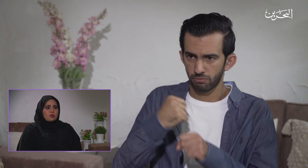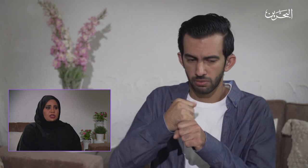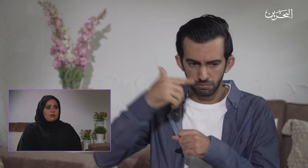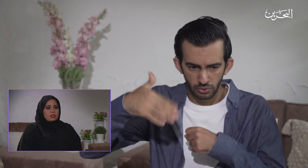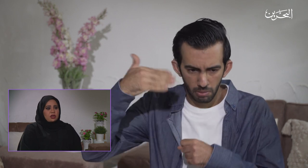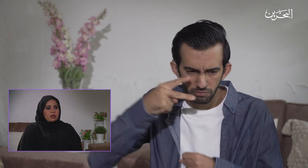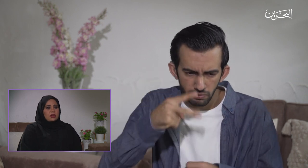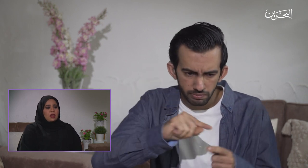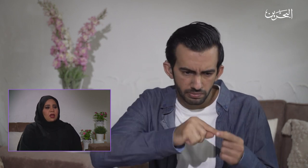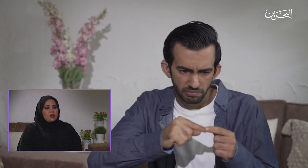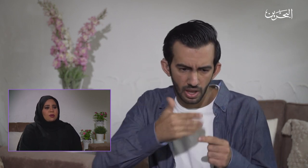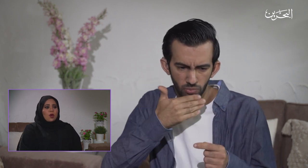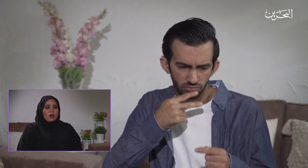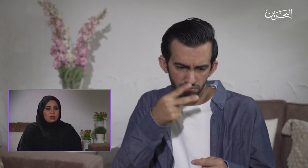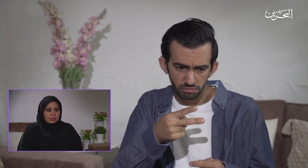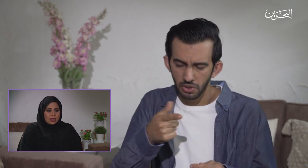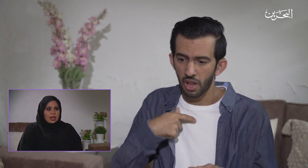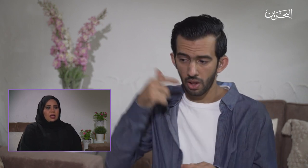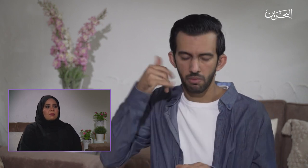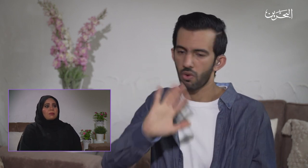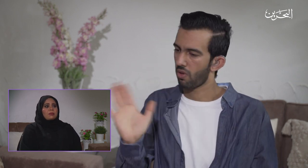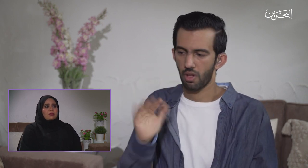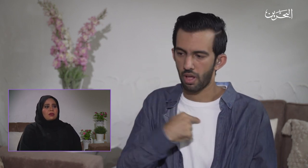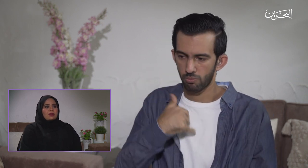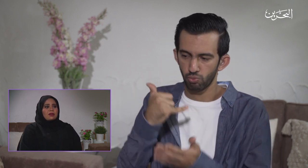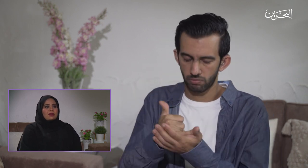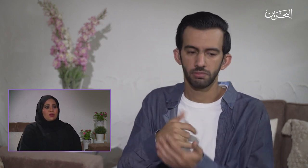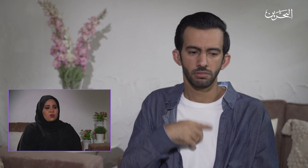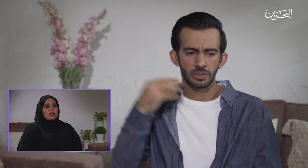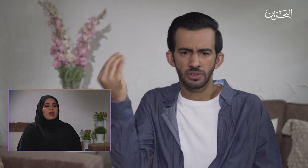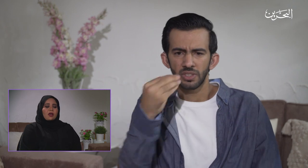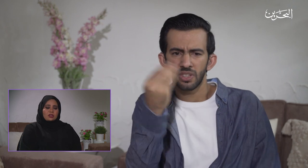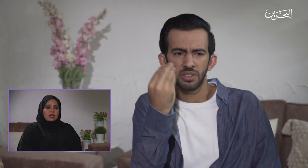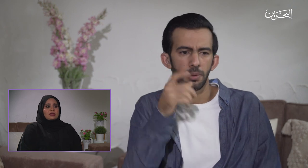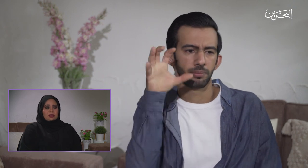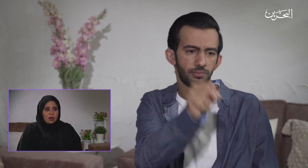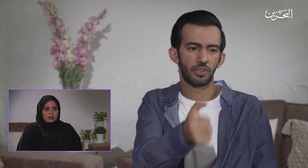مشكله في الجهاز، عقب انه هو يتعلم يقول ان هذا الشخص يساعده